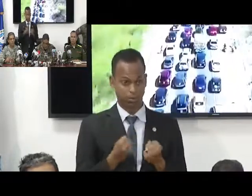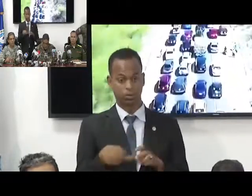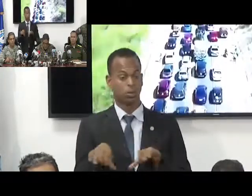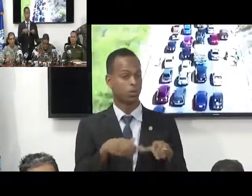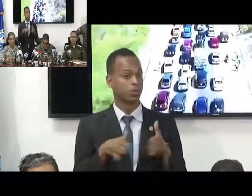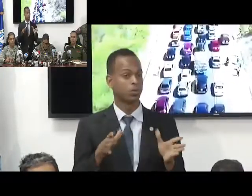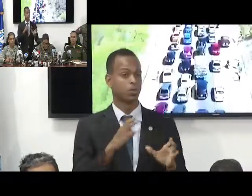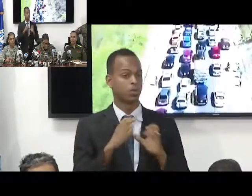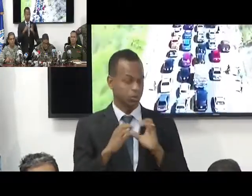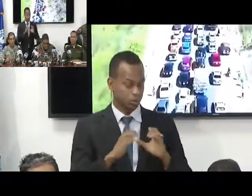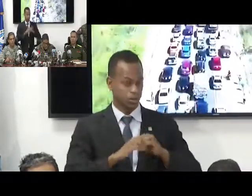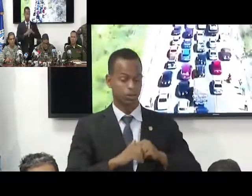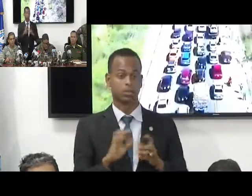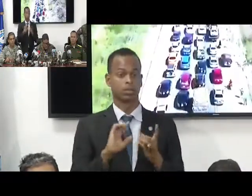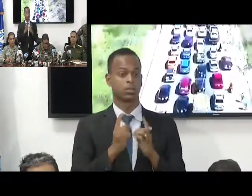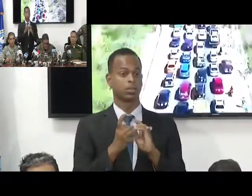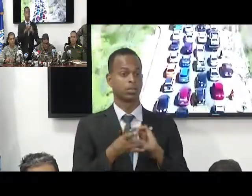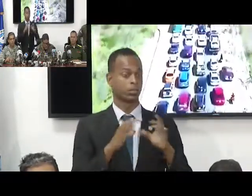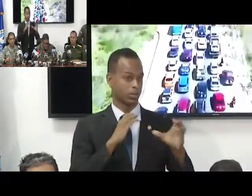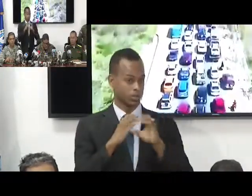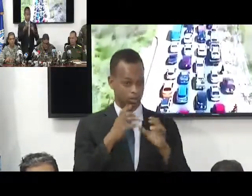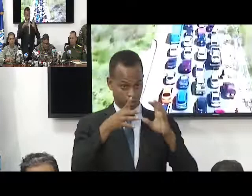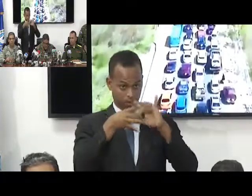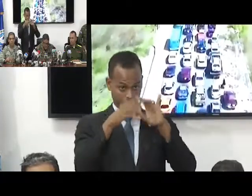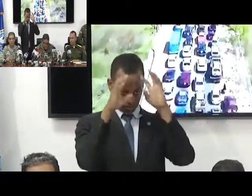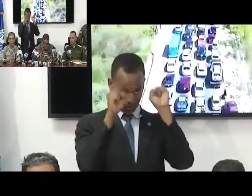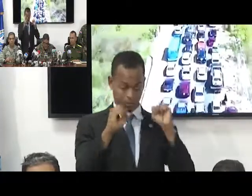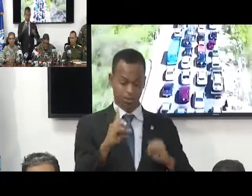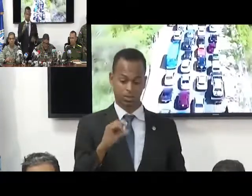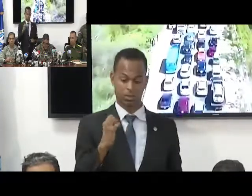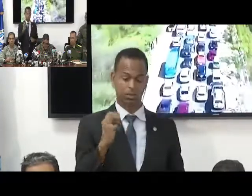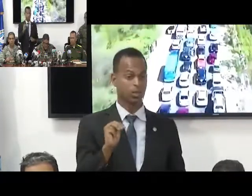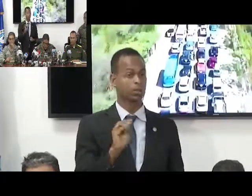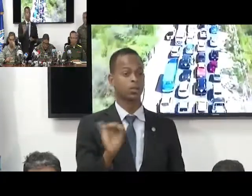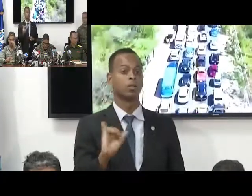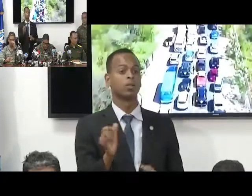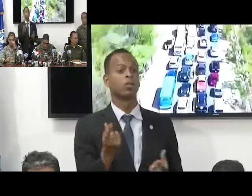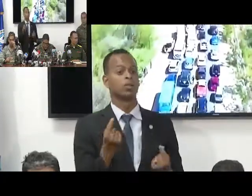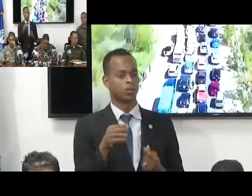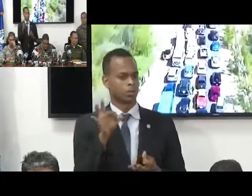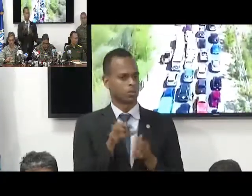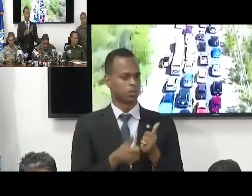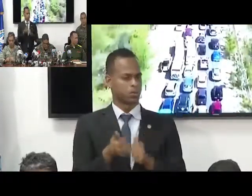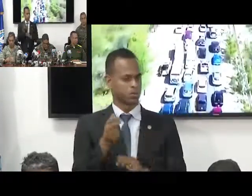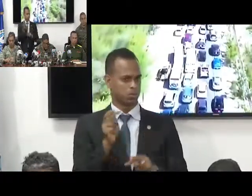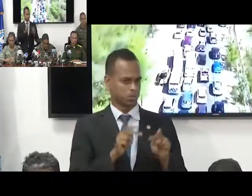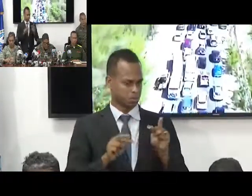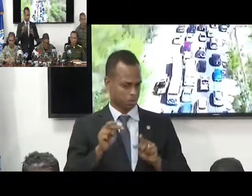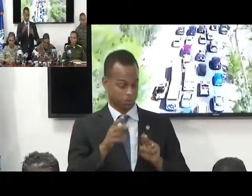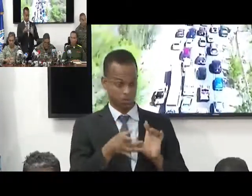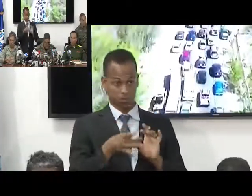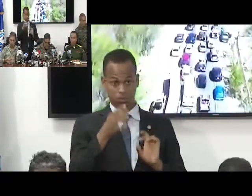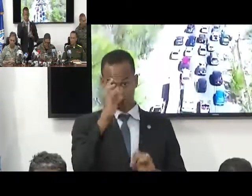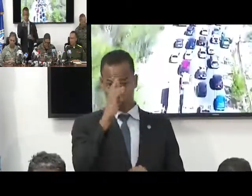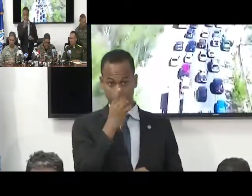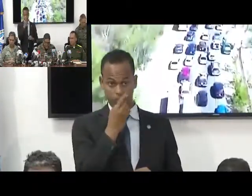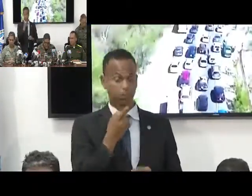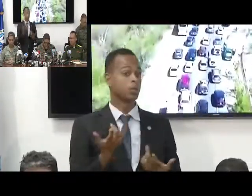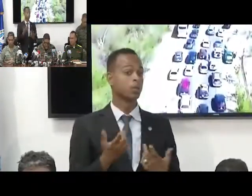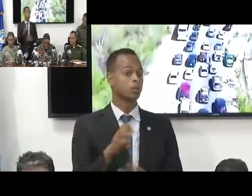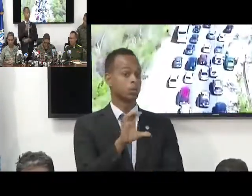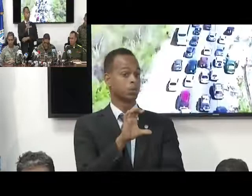Públicas y Comunicaciones, y la Dirección de Comunicación de la Presidencia, DICOM, también la Procuraduría General de la República, la Policía